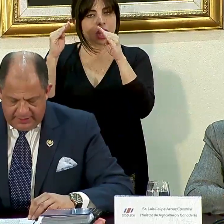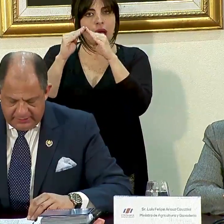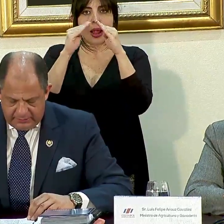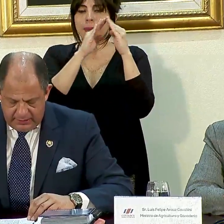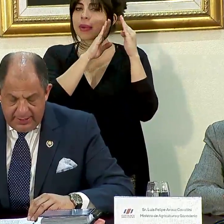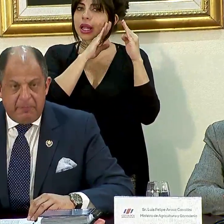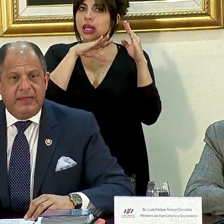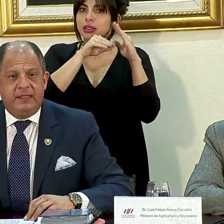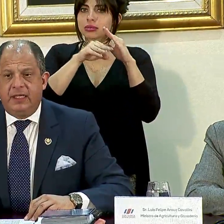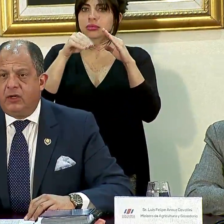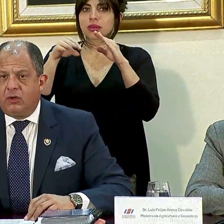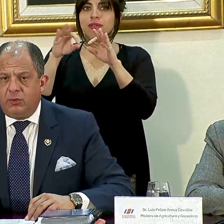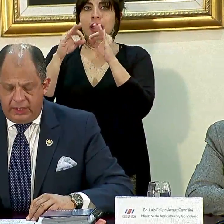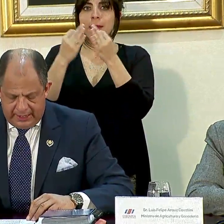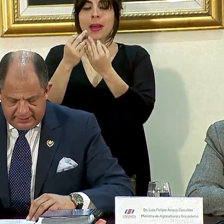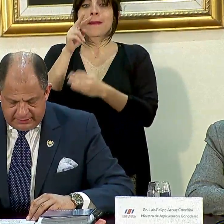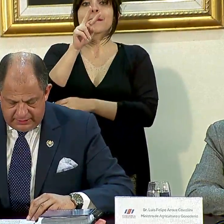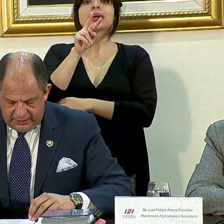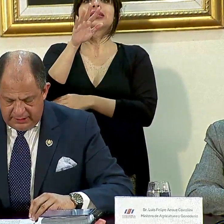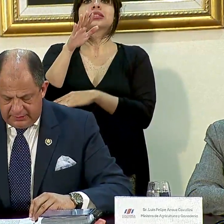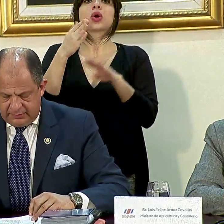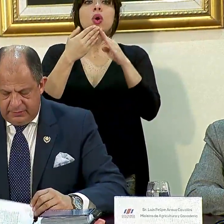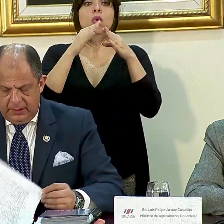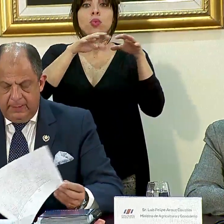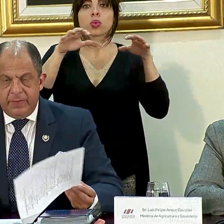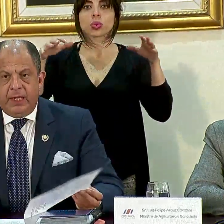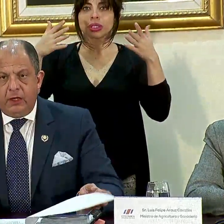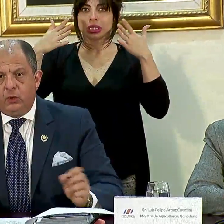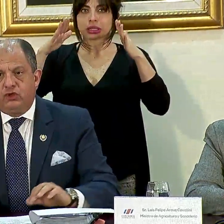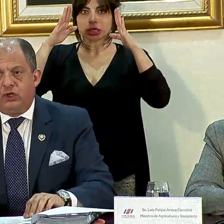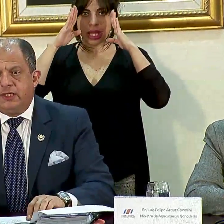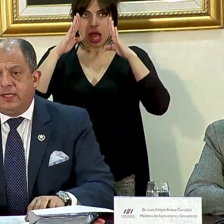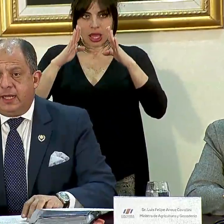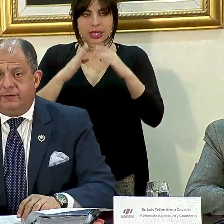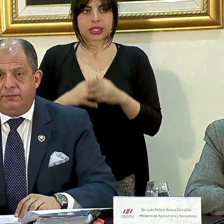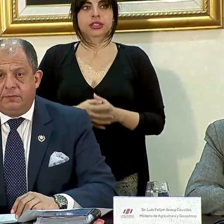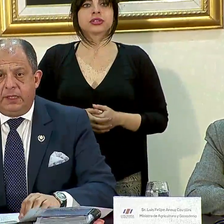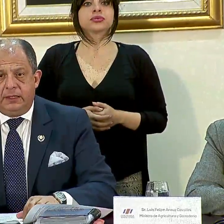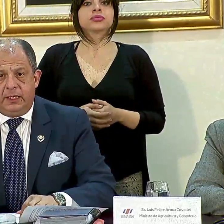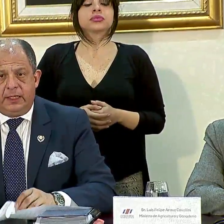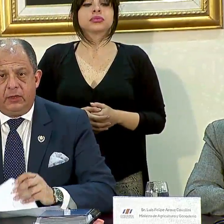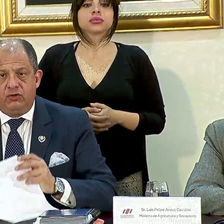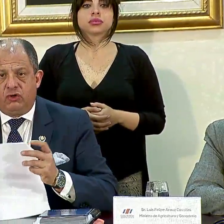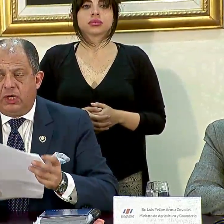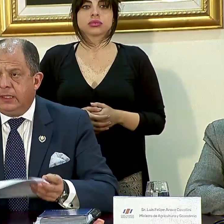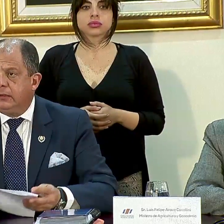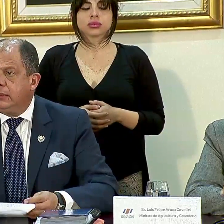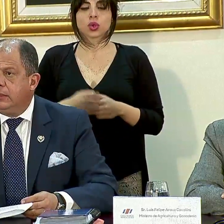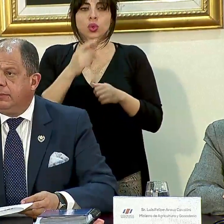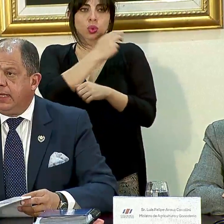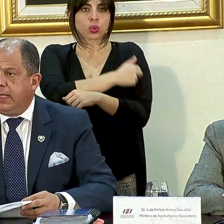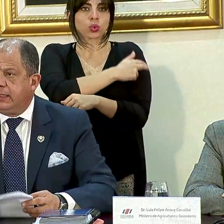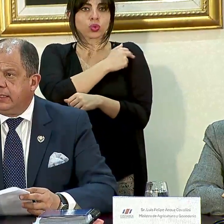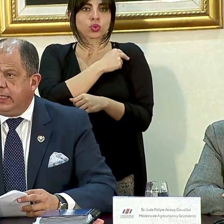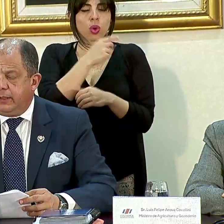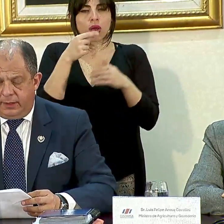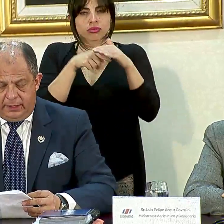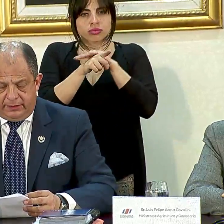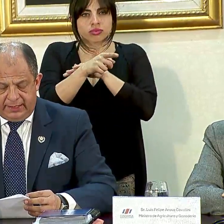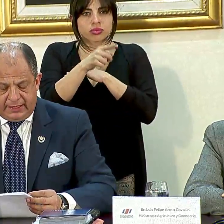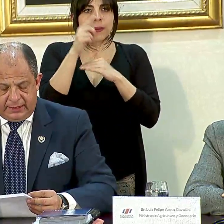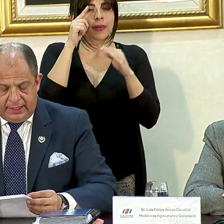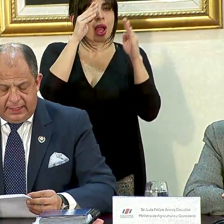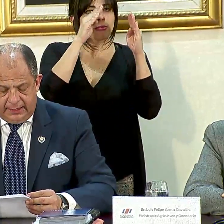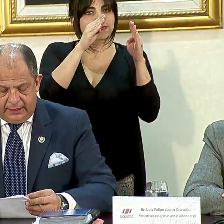de familias. 25 comunidades atendidas, incursiones de Cruz Roja para atender